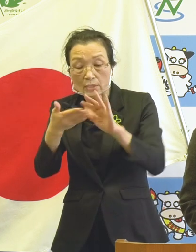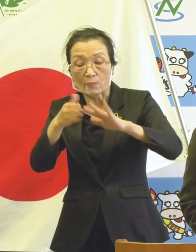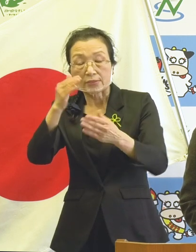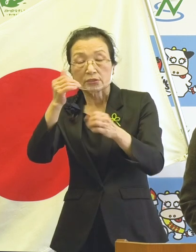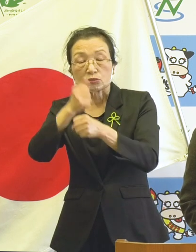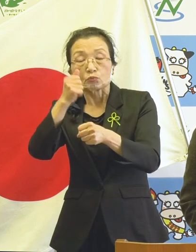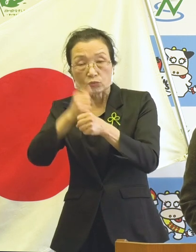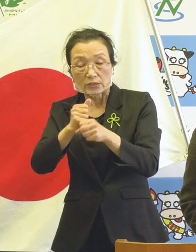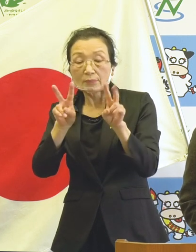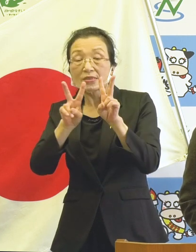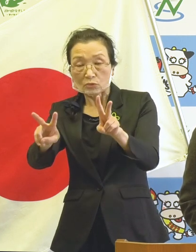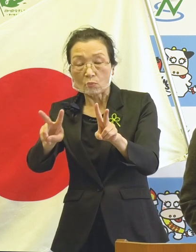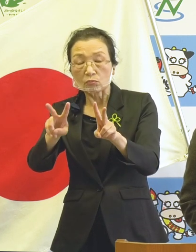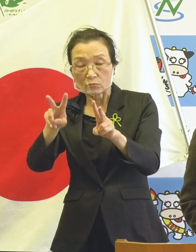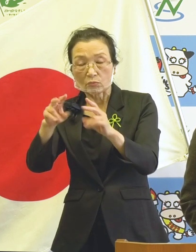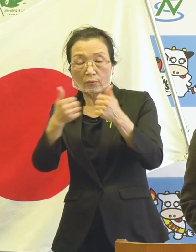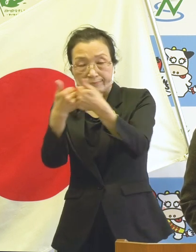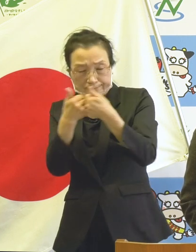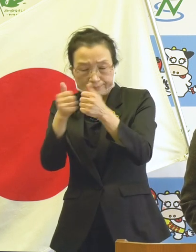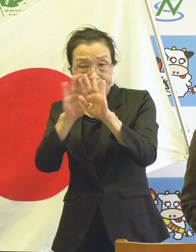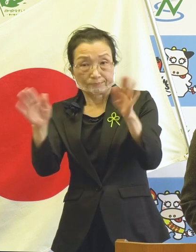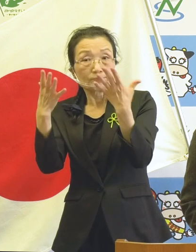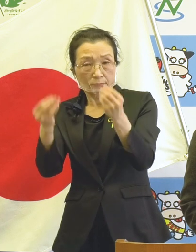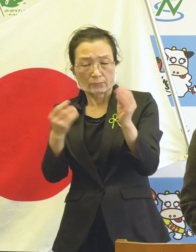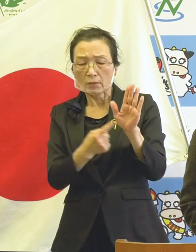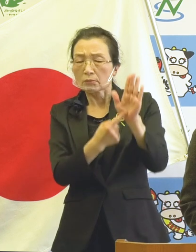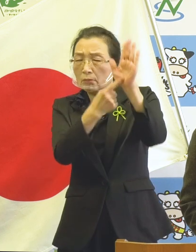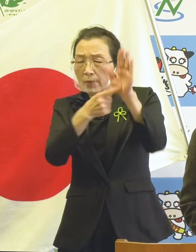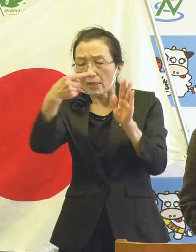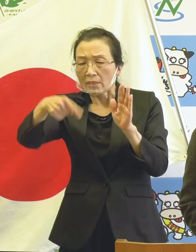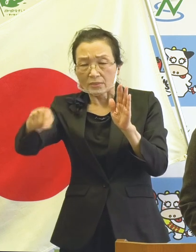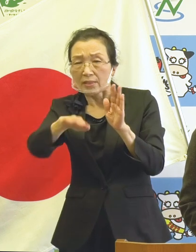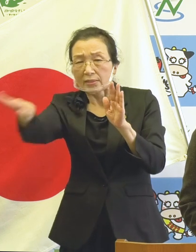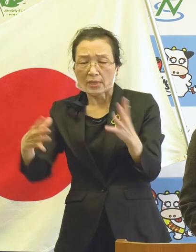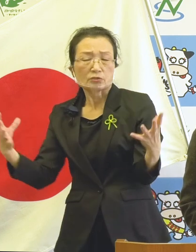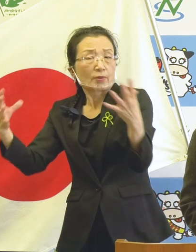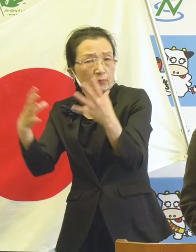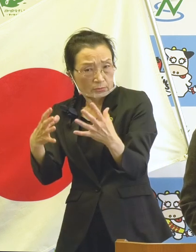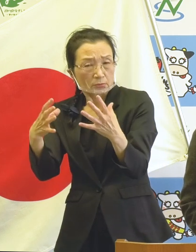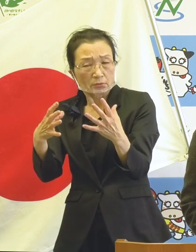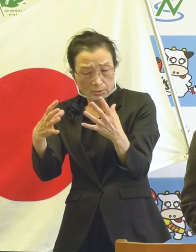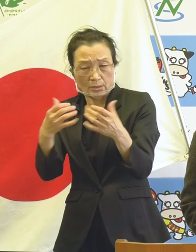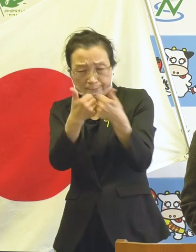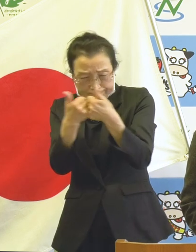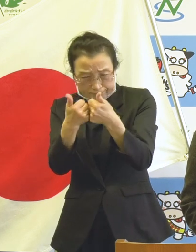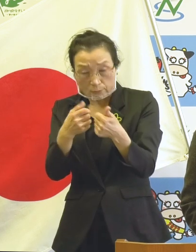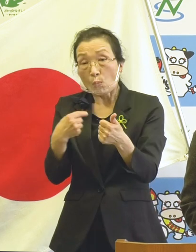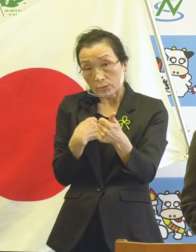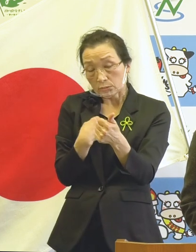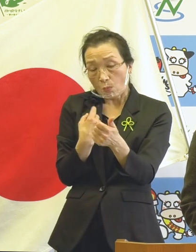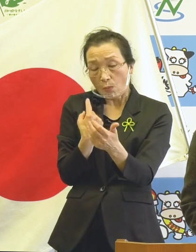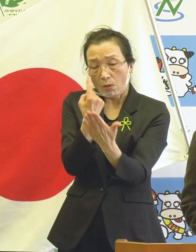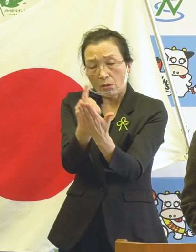有識者会議を行いました。大変著名な先生方にお集まりいただきまして、私もすべての会議に出席